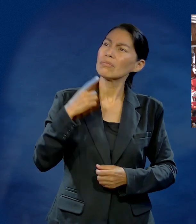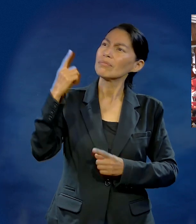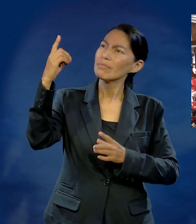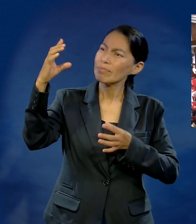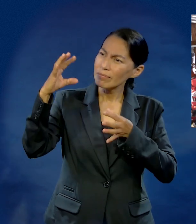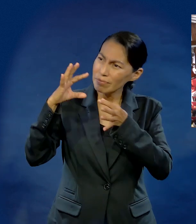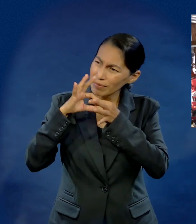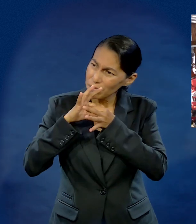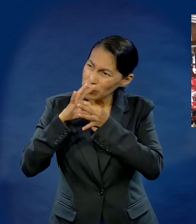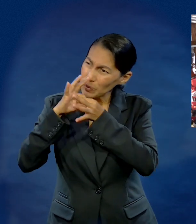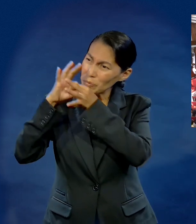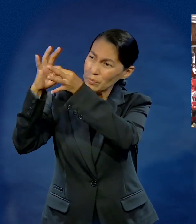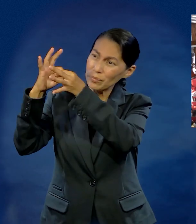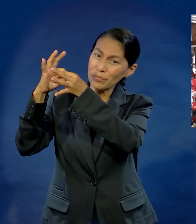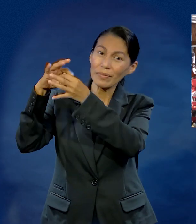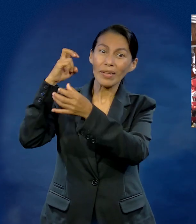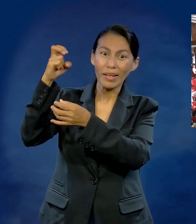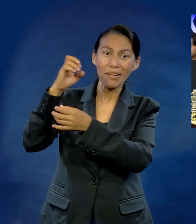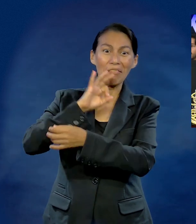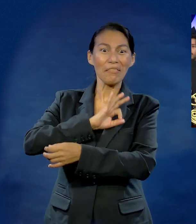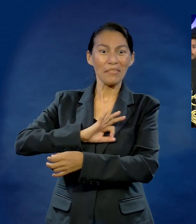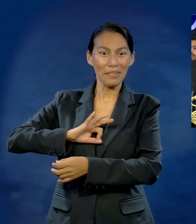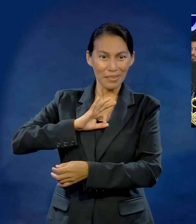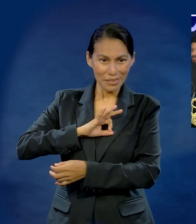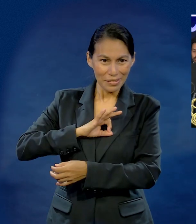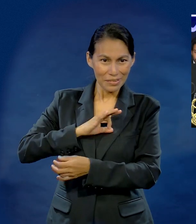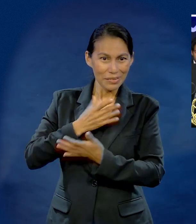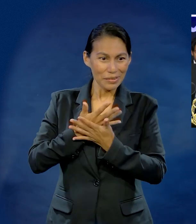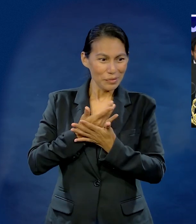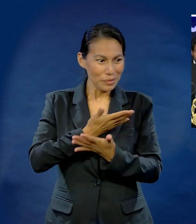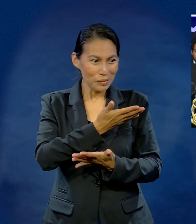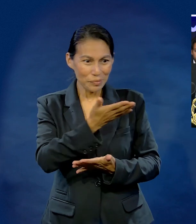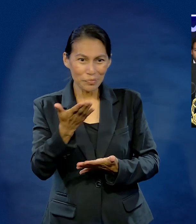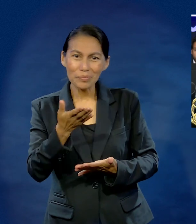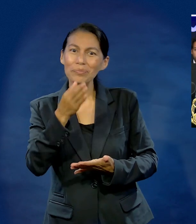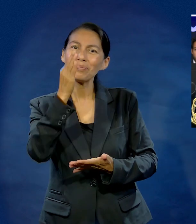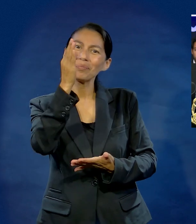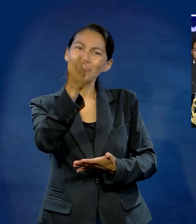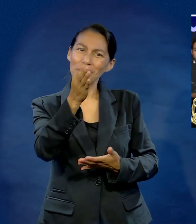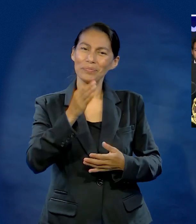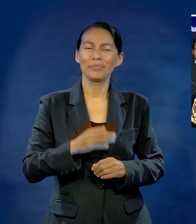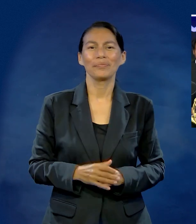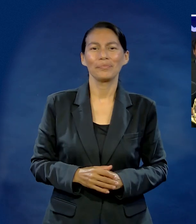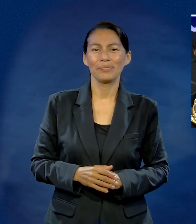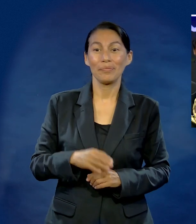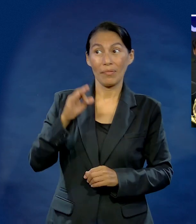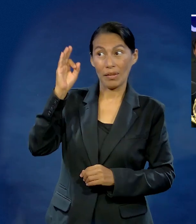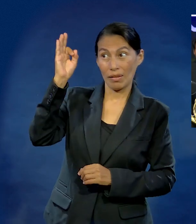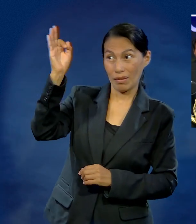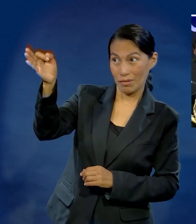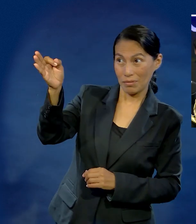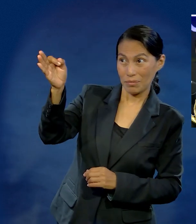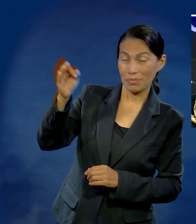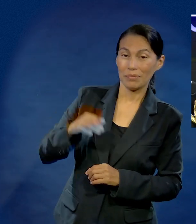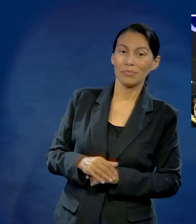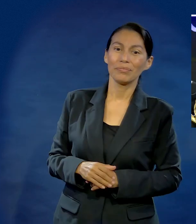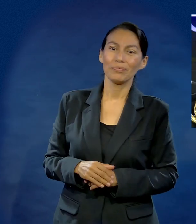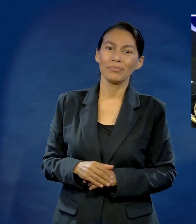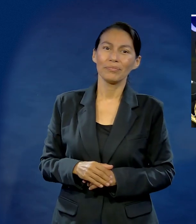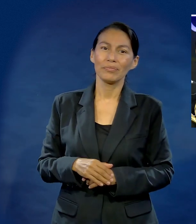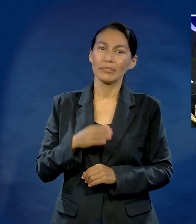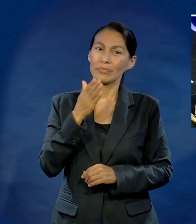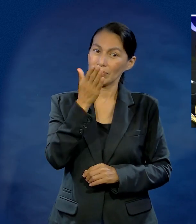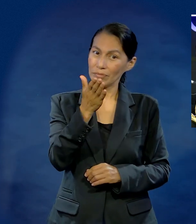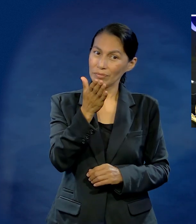Esta mañana, el Dios de aquellos que son felices a pesar de las pérdidas y los dolores, ese Dios